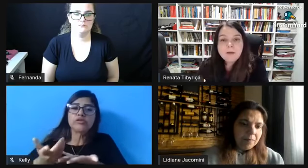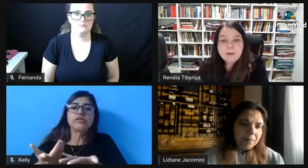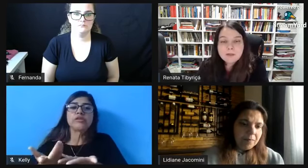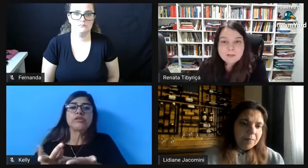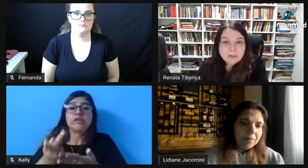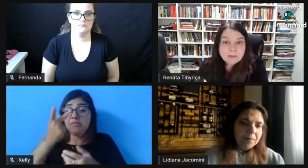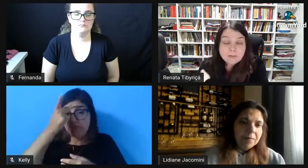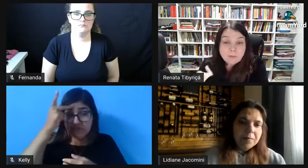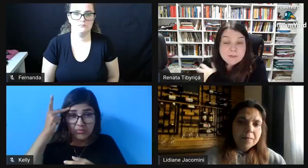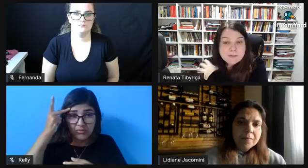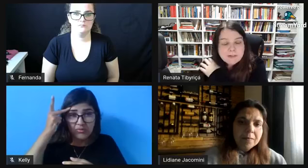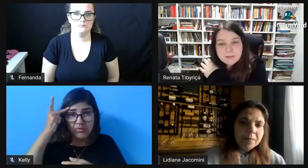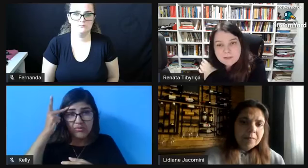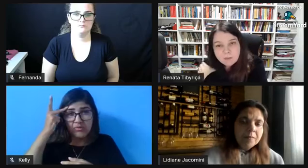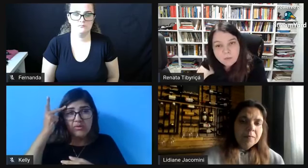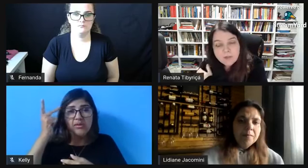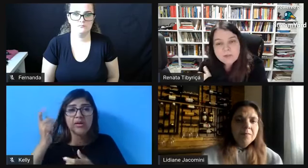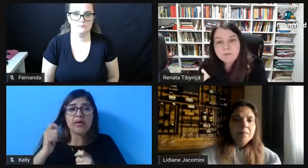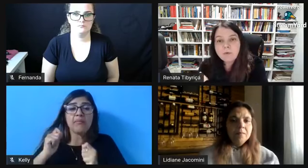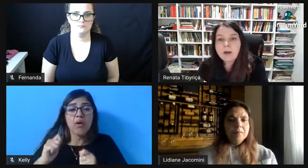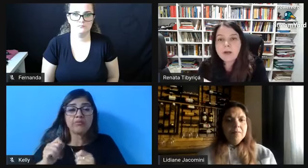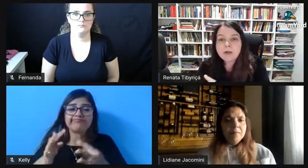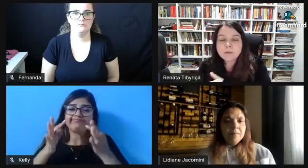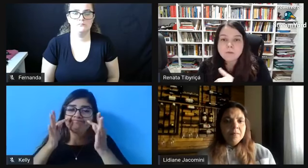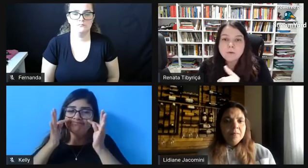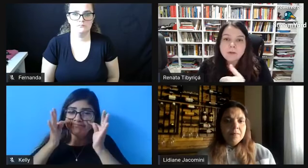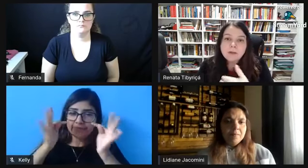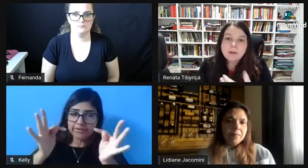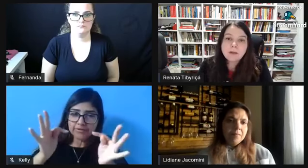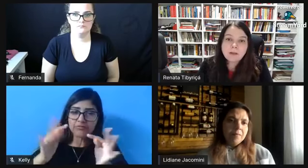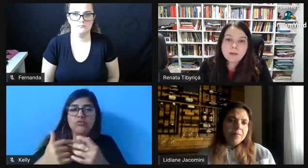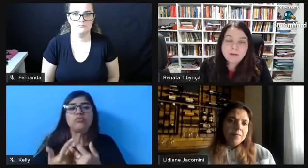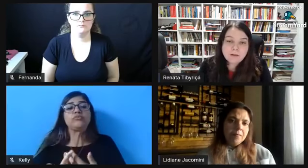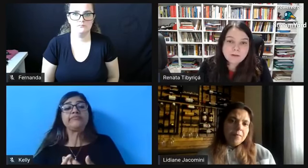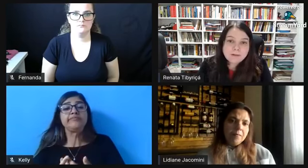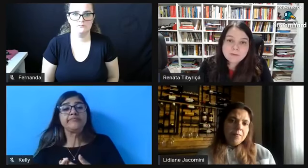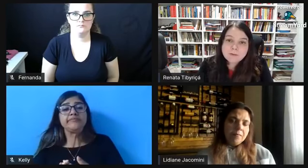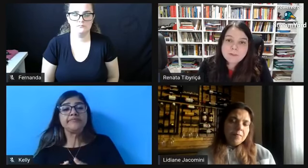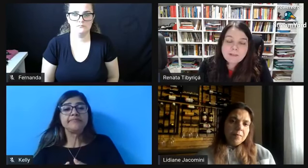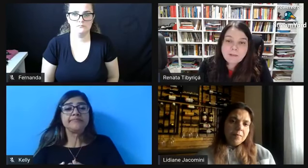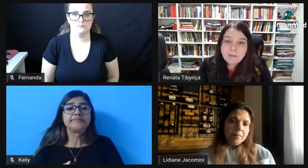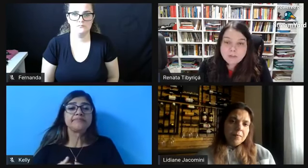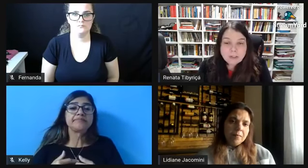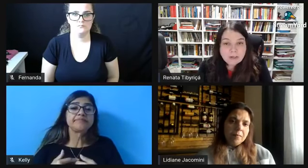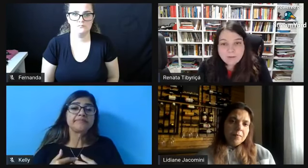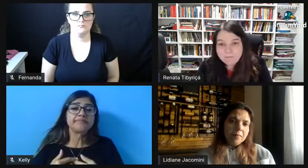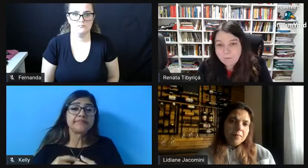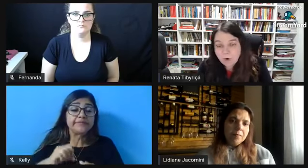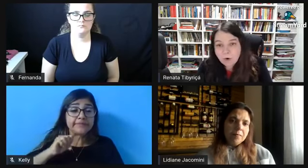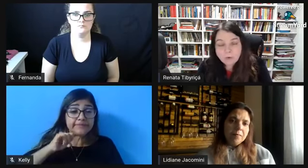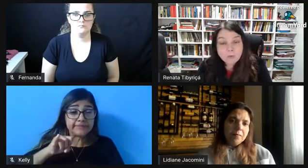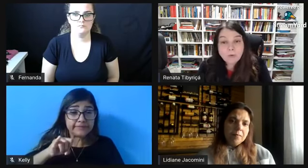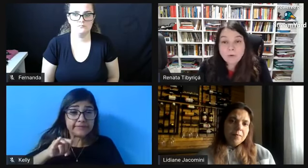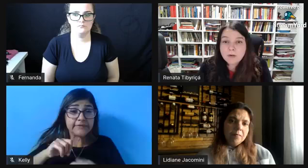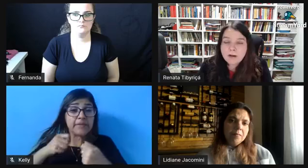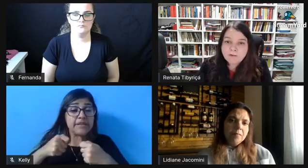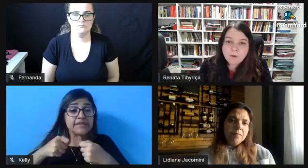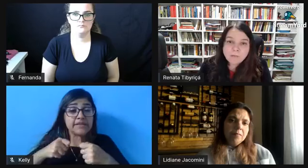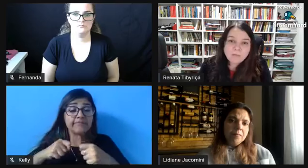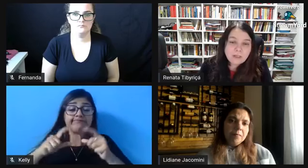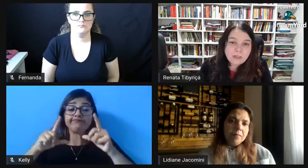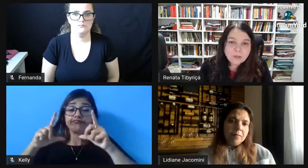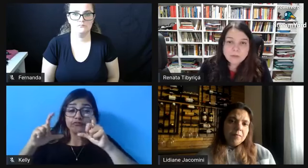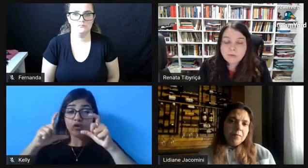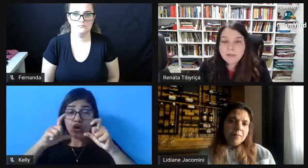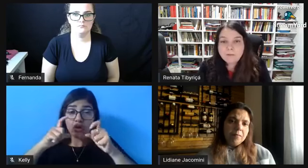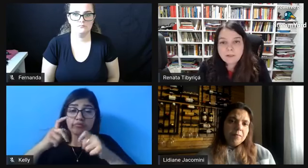que possa ser testemunha, se for o caso, se der para tirar foto ou gravar